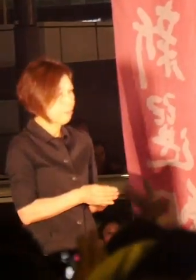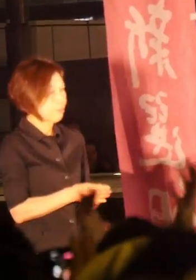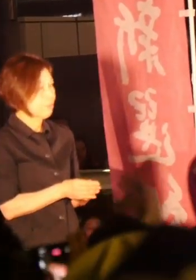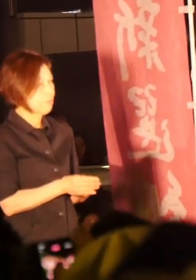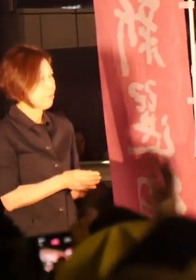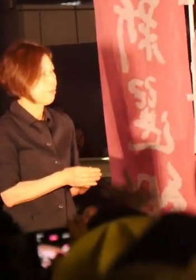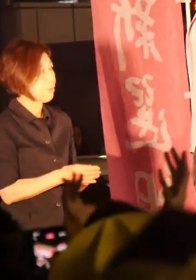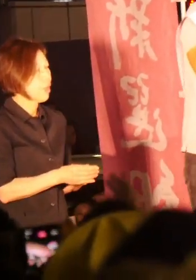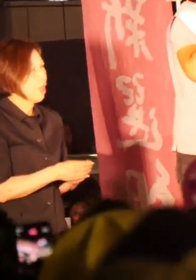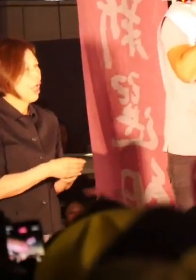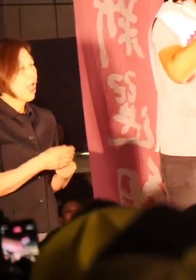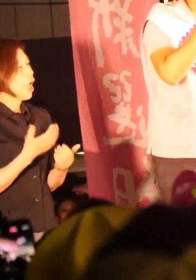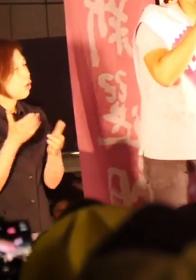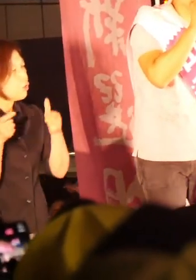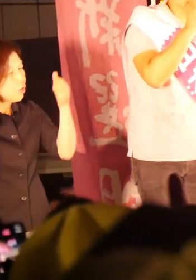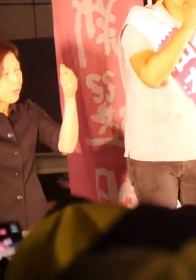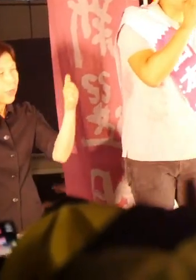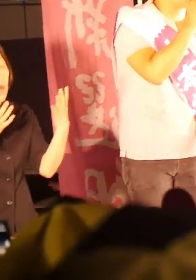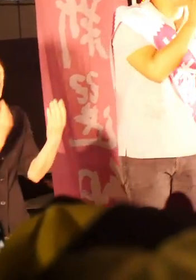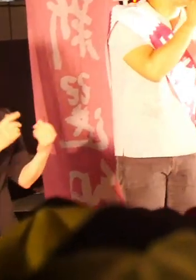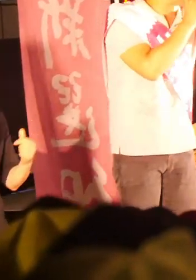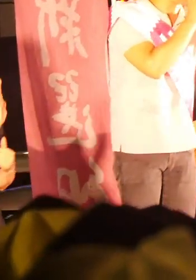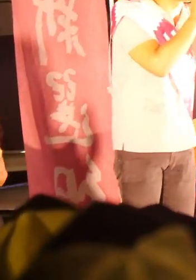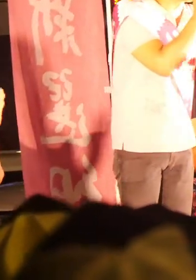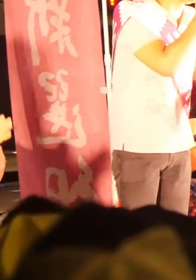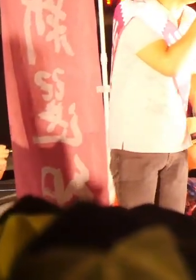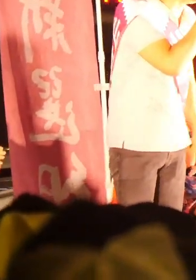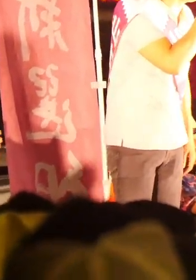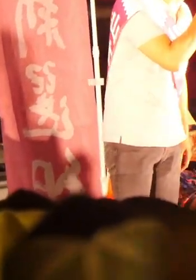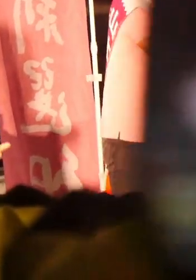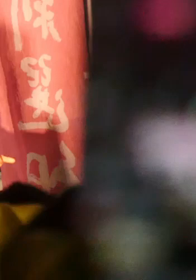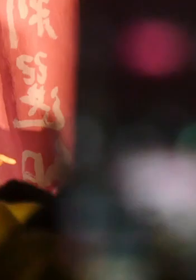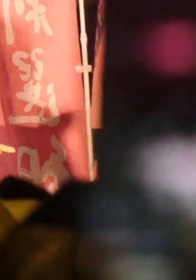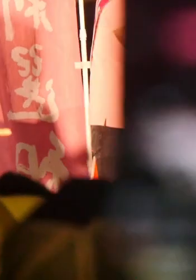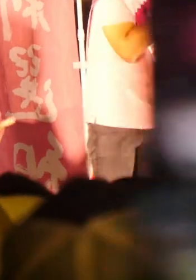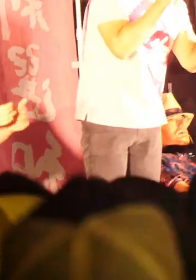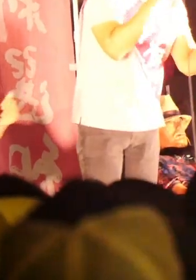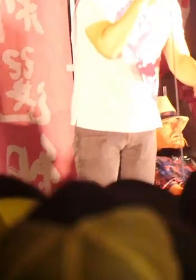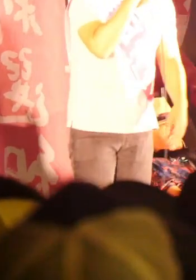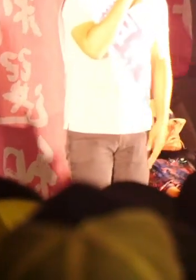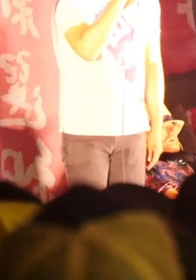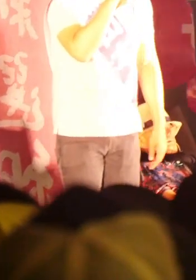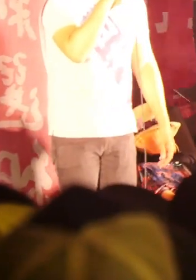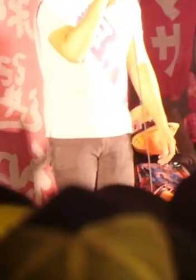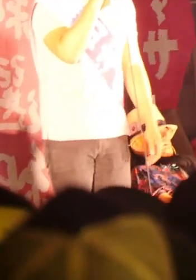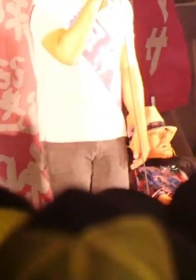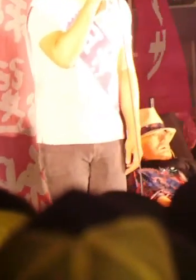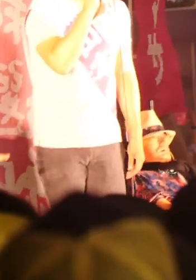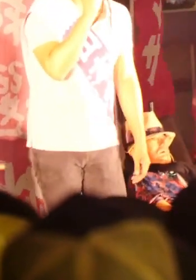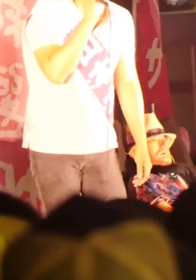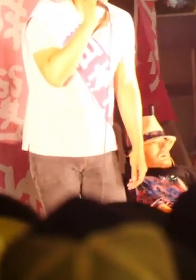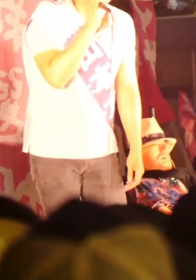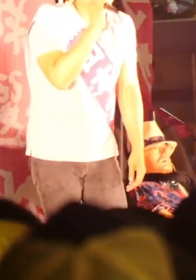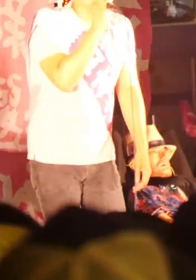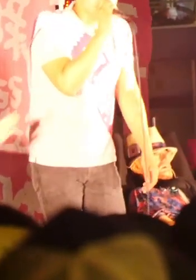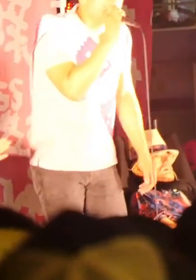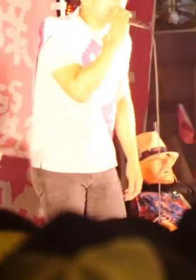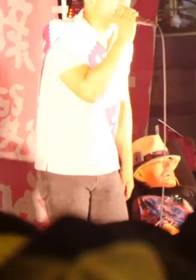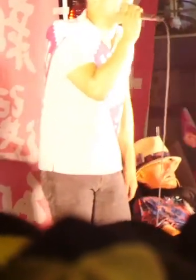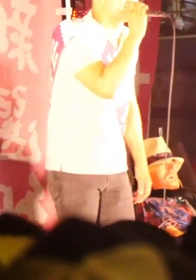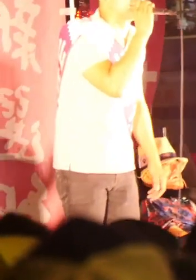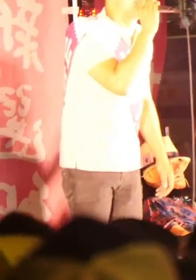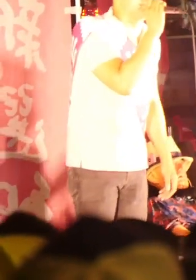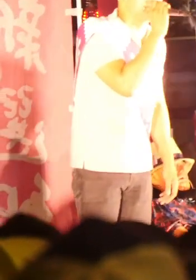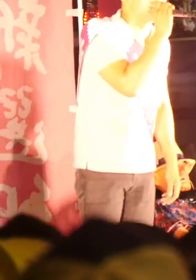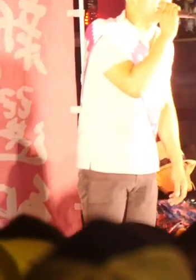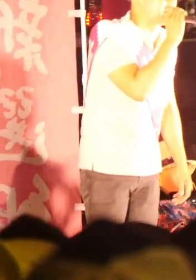ファンタジーで終わらせる気はない、これを実現しなきゃ意味ない。まずこの第一歩、山本太郎を率いる令和